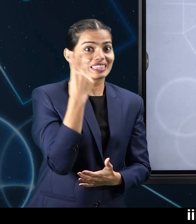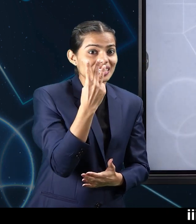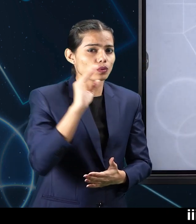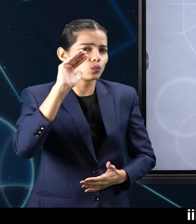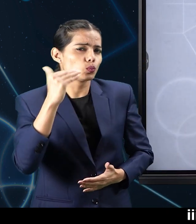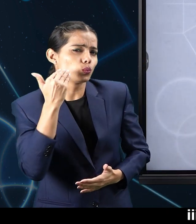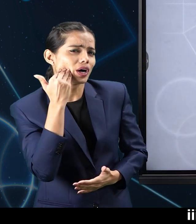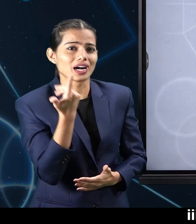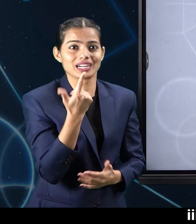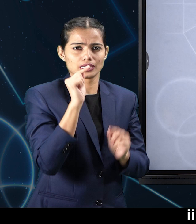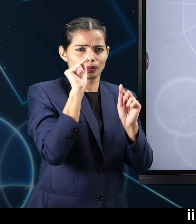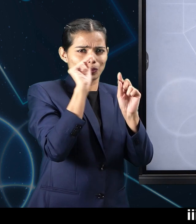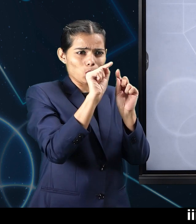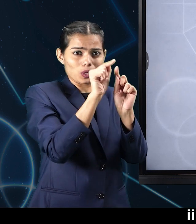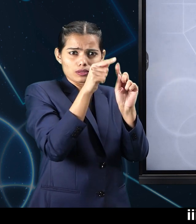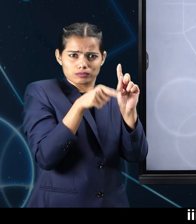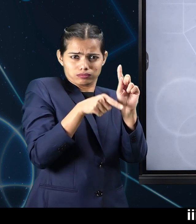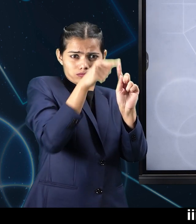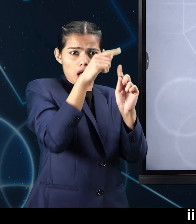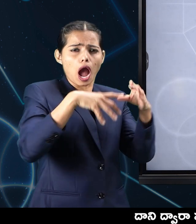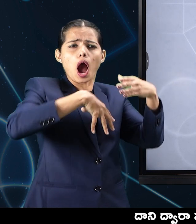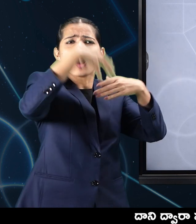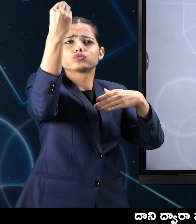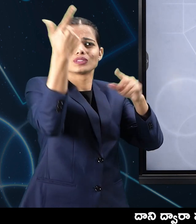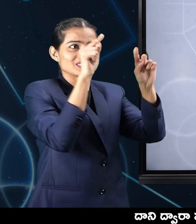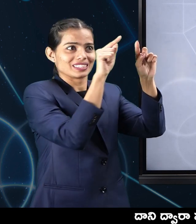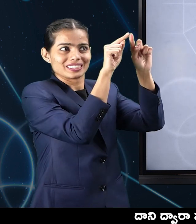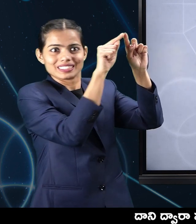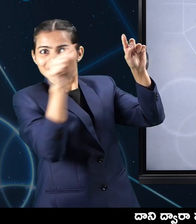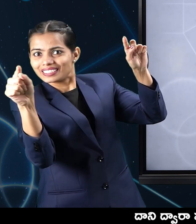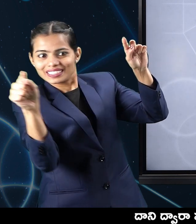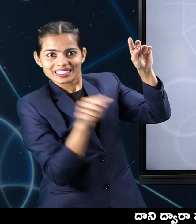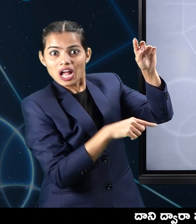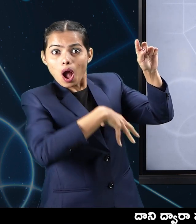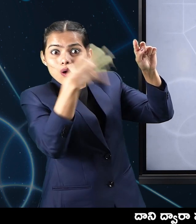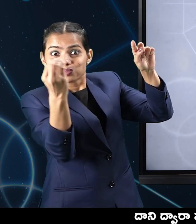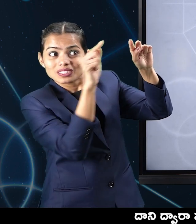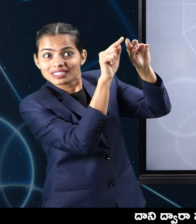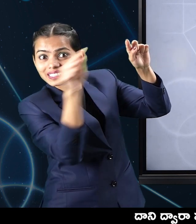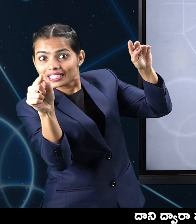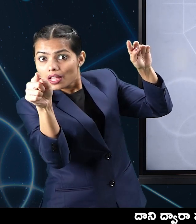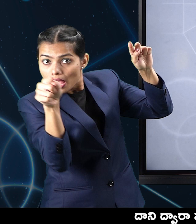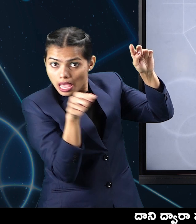మూడు, బిందువు వృత్తం వెలుపల ఉన్నప్పుడు దాని ద్వారా వృత్తానికి ఖచ్చితంగా 2 టాంజెంట్లు